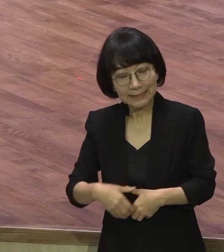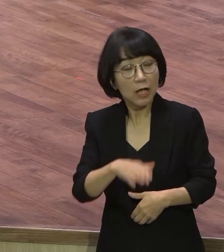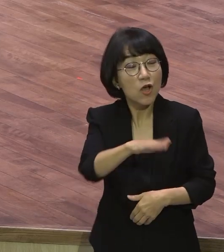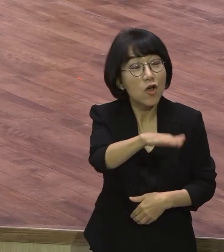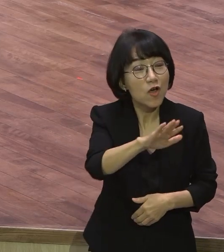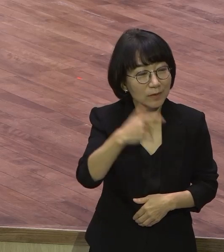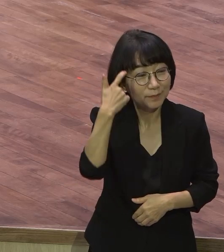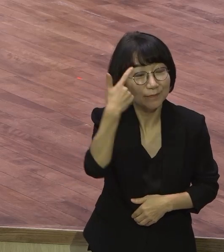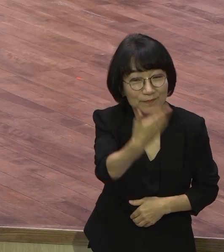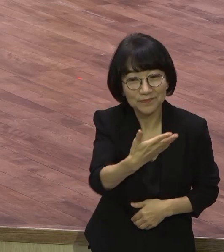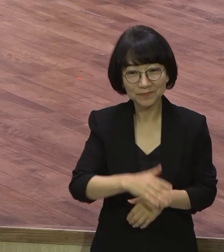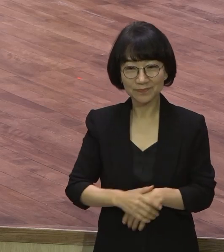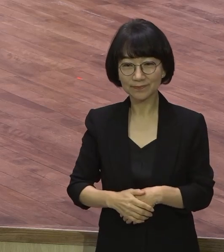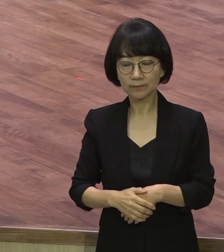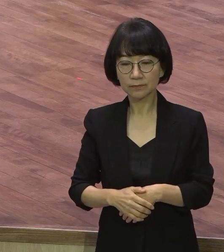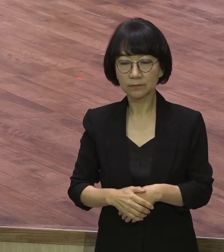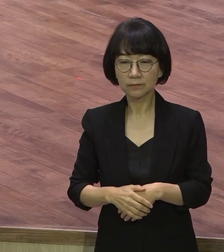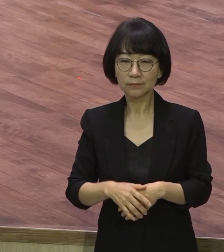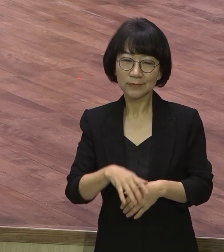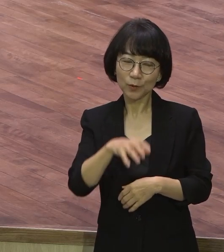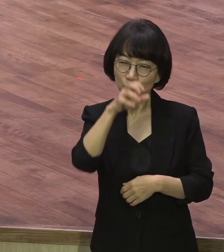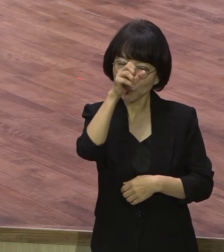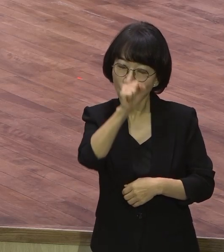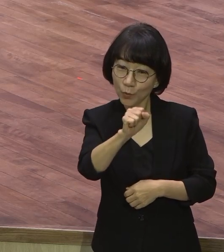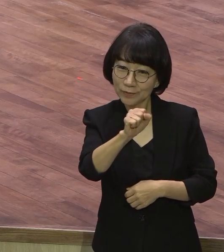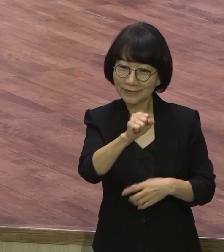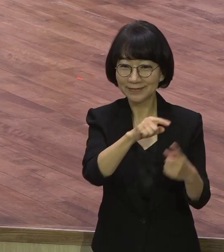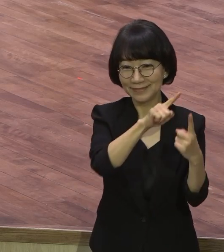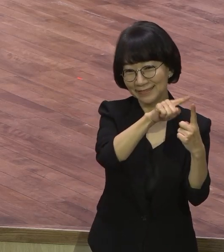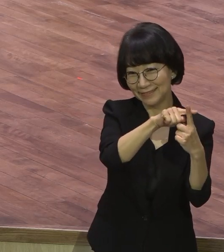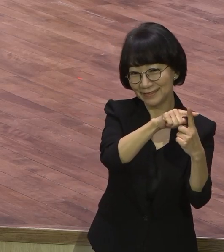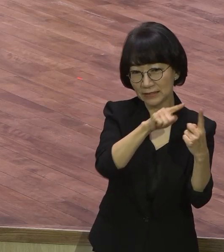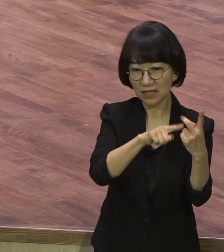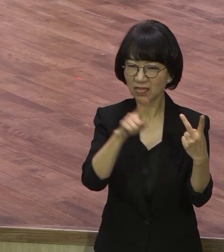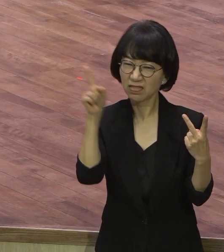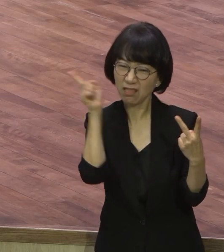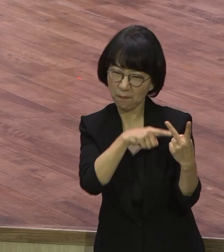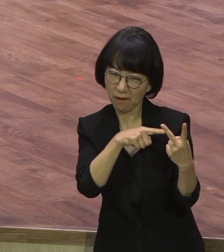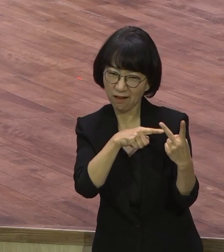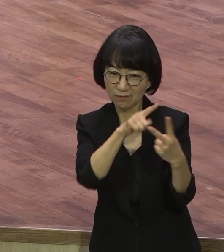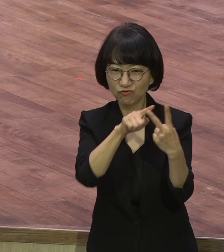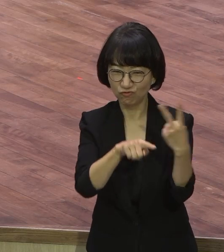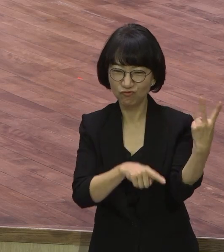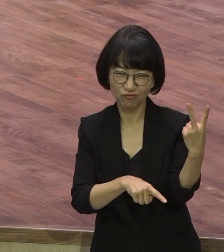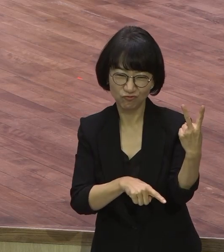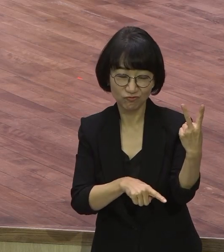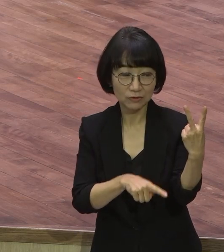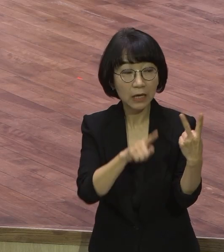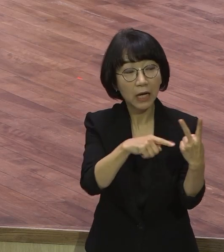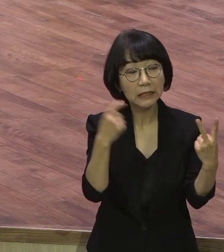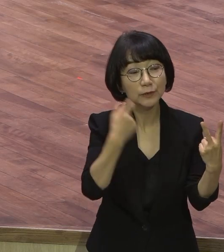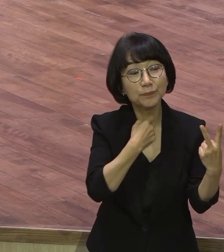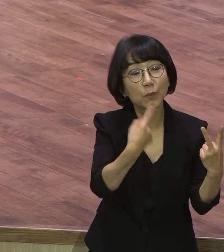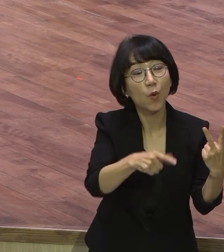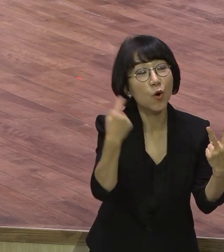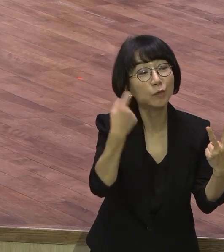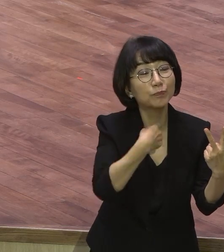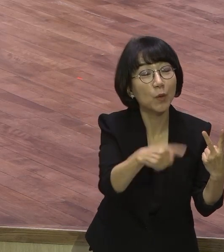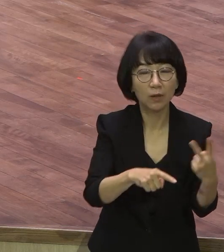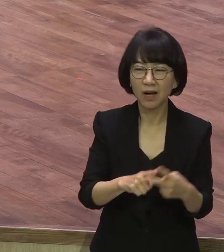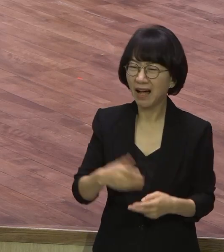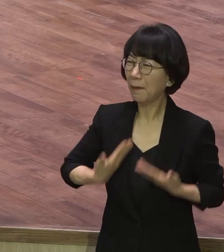남편에게 말했습니다. 여보 오늘 좋은 소식과 나쁜 소식이 있어 그랬어요. 나 지금 바쁜데